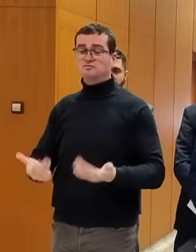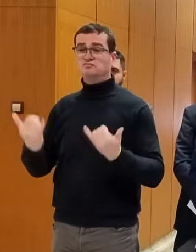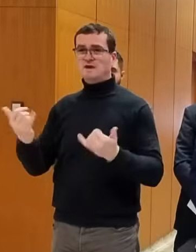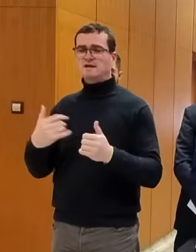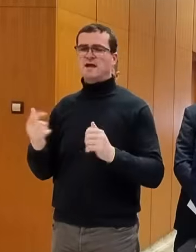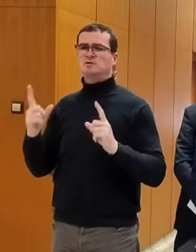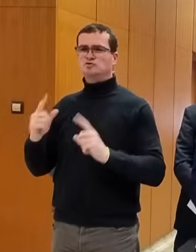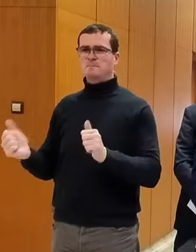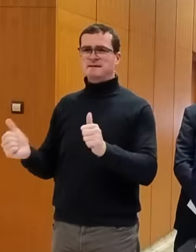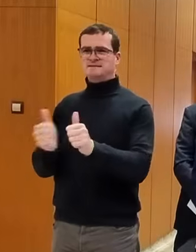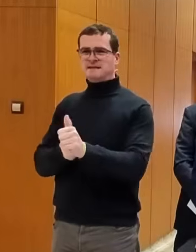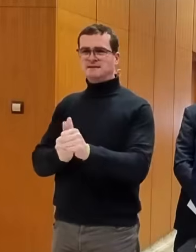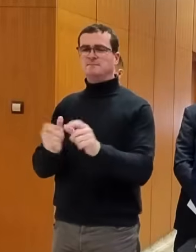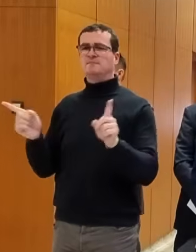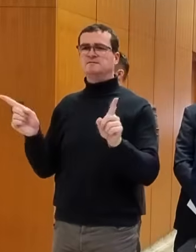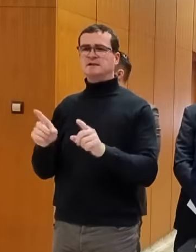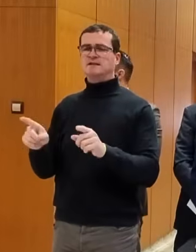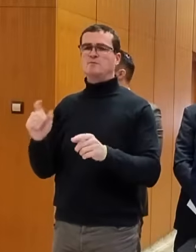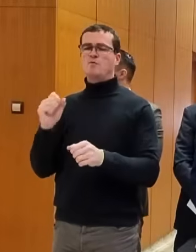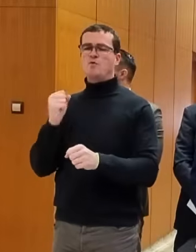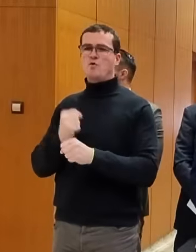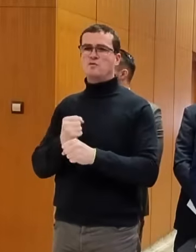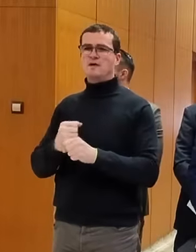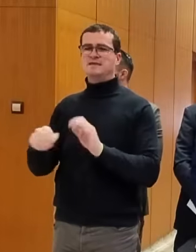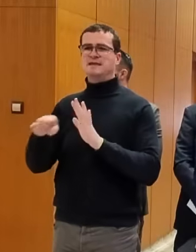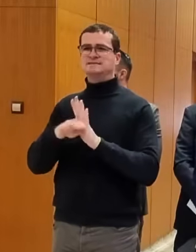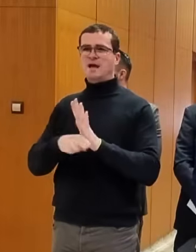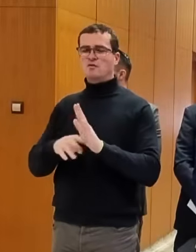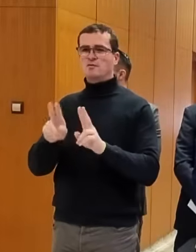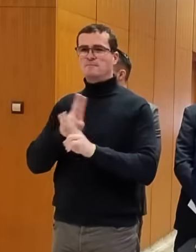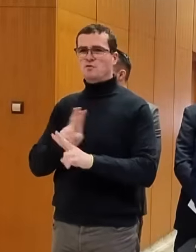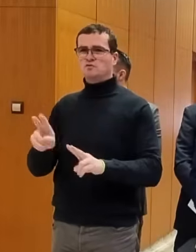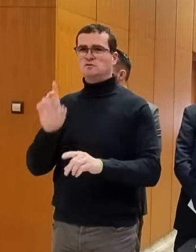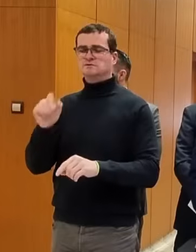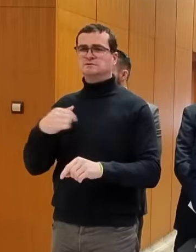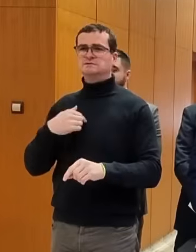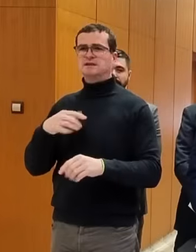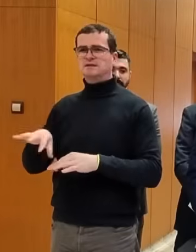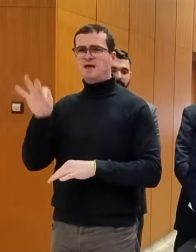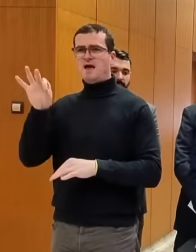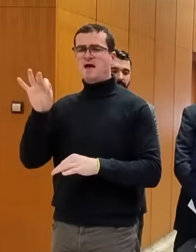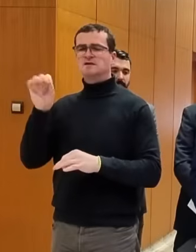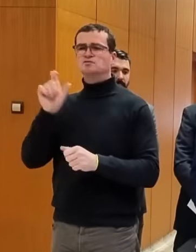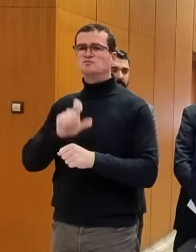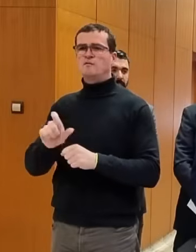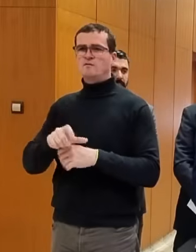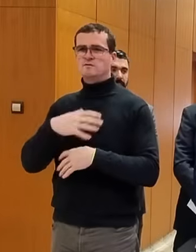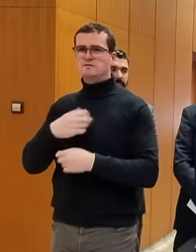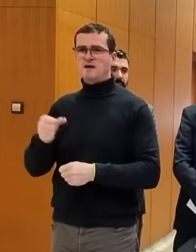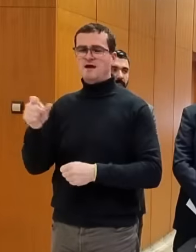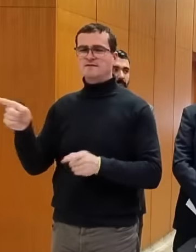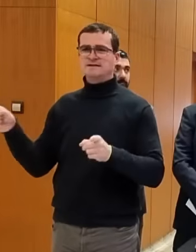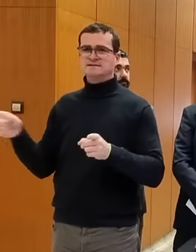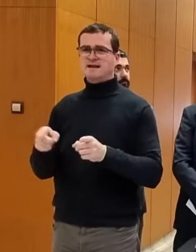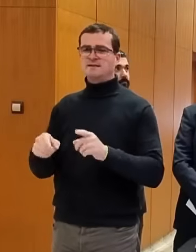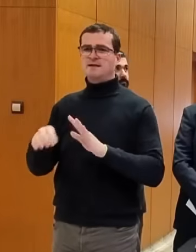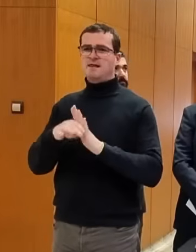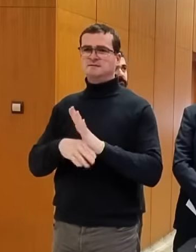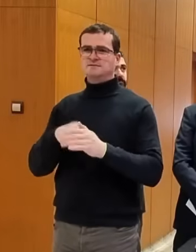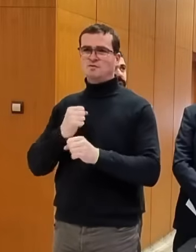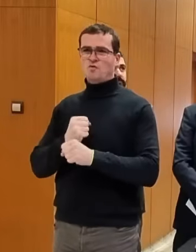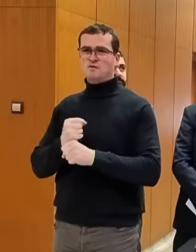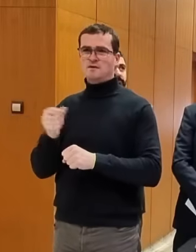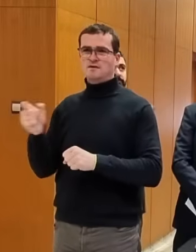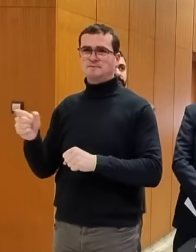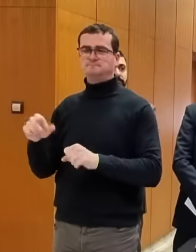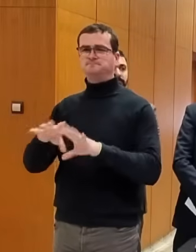Stojíme si za tým, v skrátenom konaní sú splnené všetky zákonné predpoklady. Môžete si nájsť tom odôvodnení návrhu na skrátené legislatívne